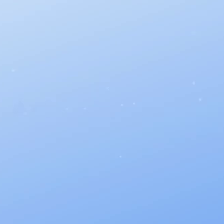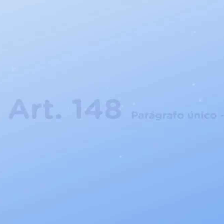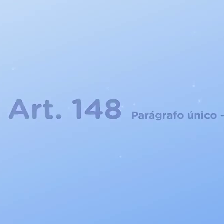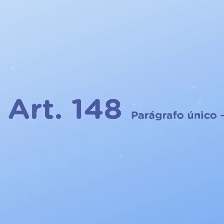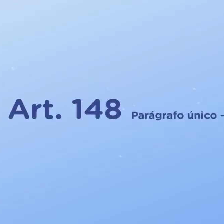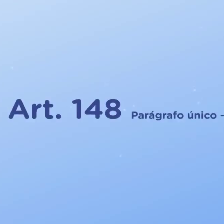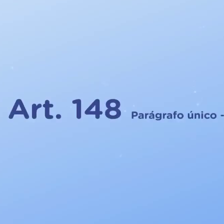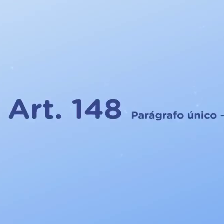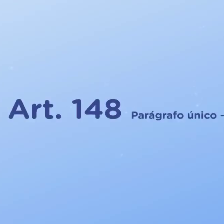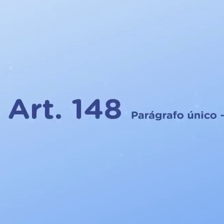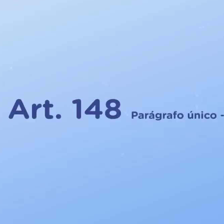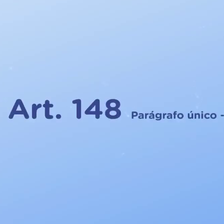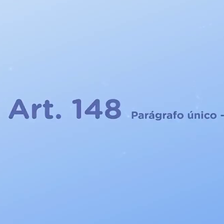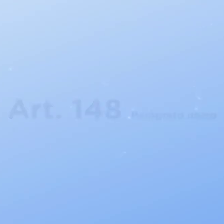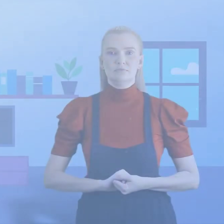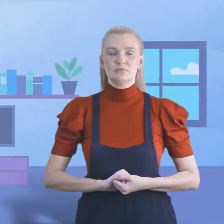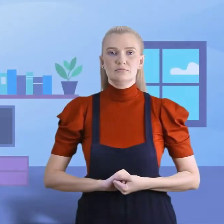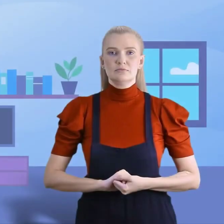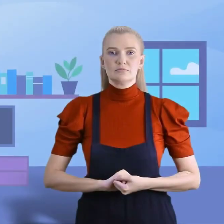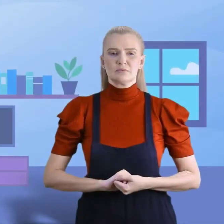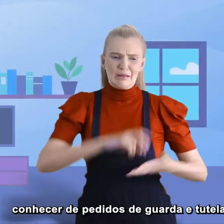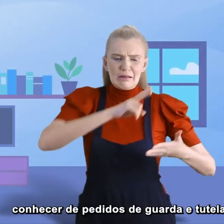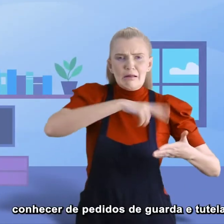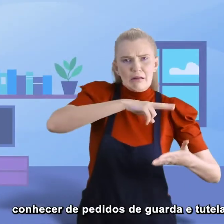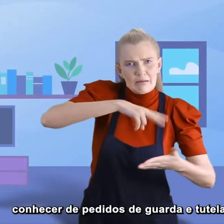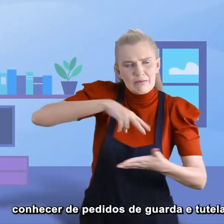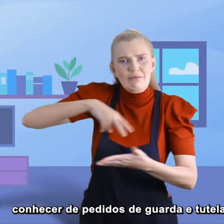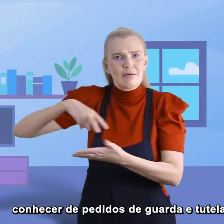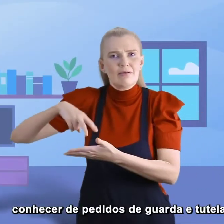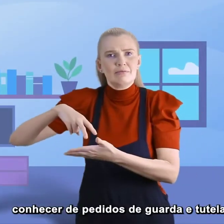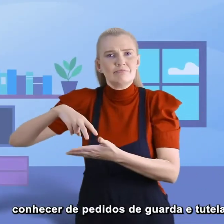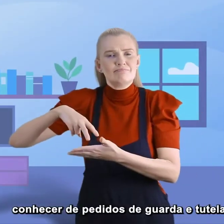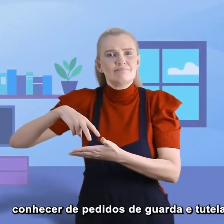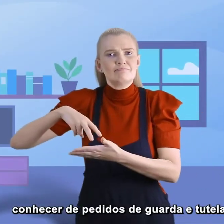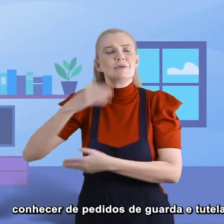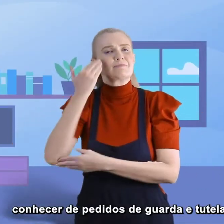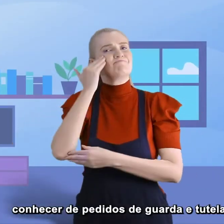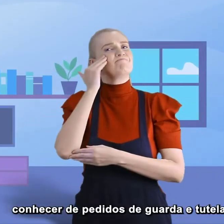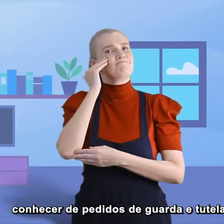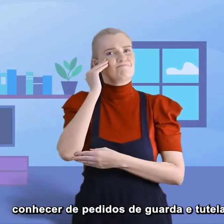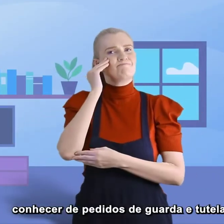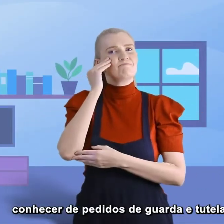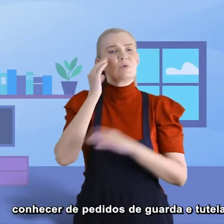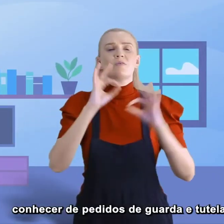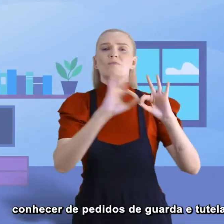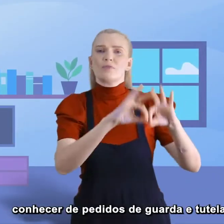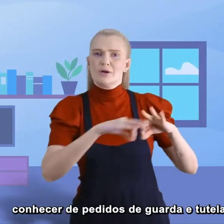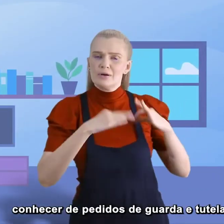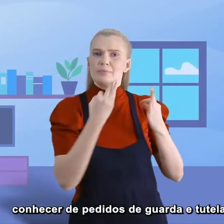artigo 148, parágrafo único A, conhecer de pedidos de guarda e tutela.